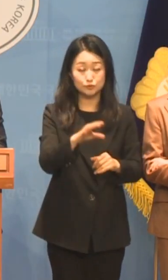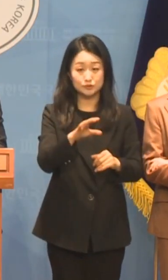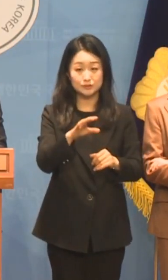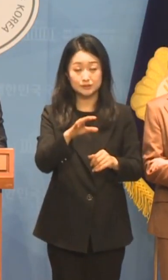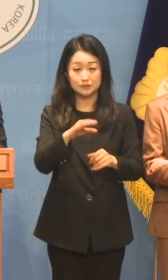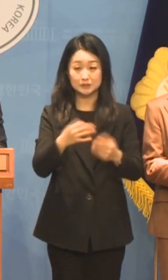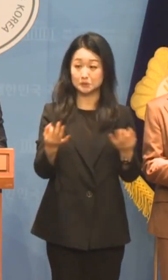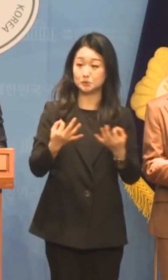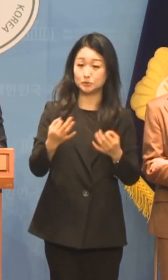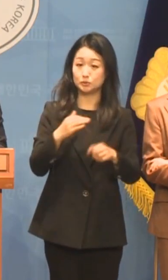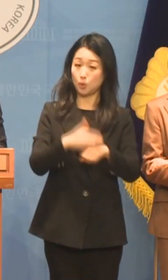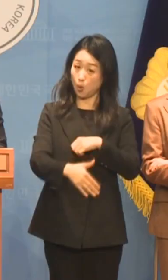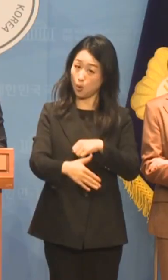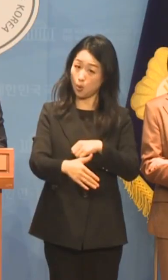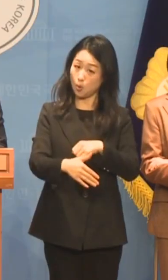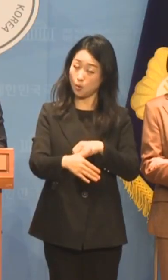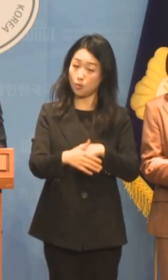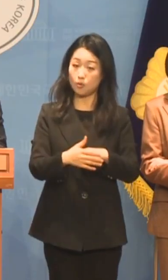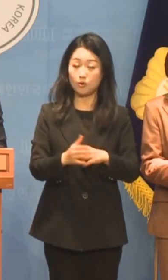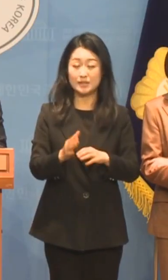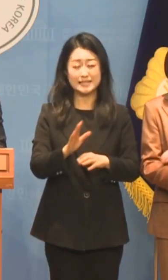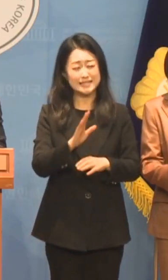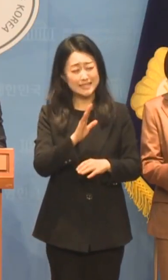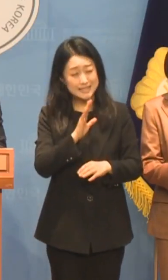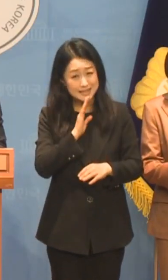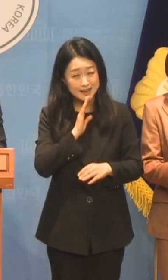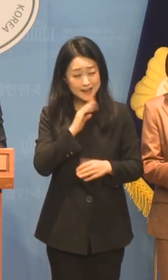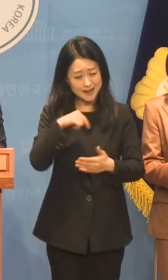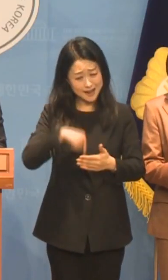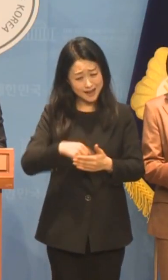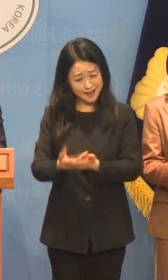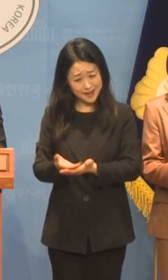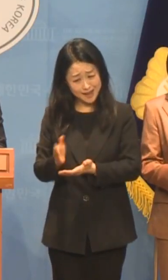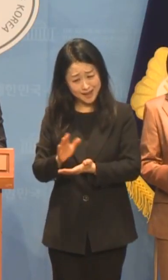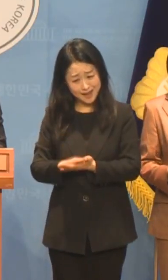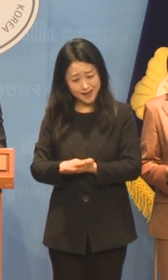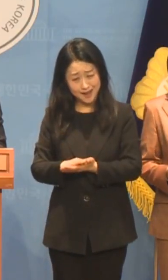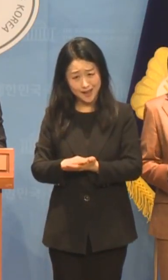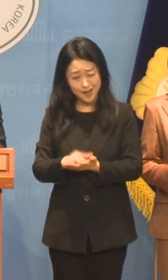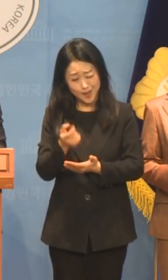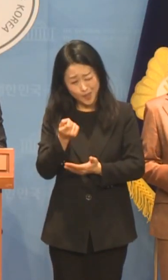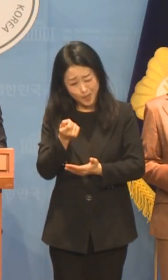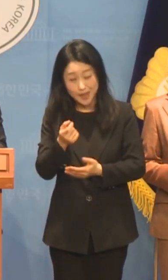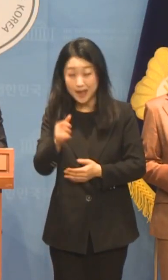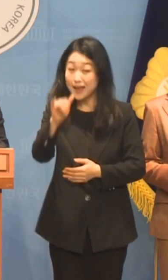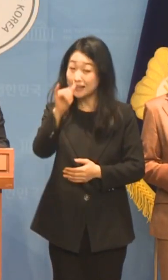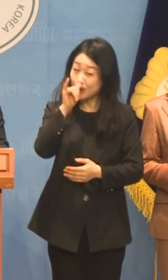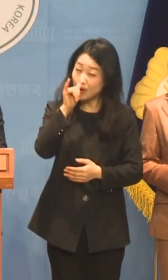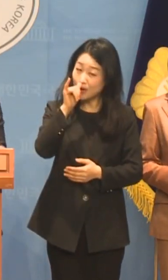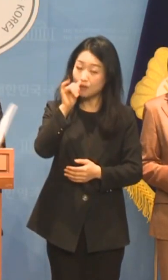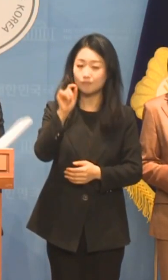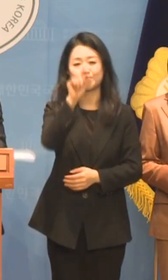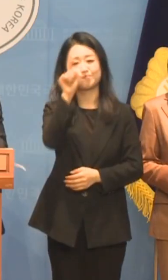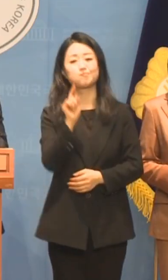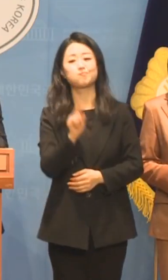아니고 이를 통해 개과천선의 진정성을 조금이라도 보이고